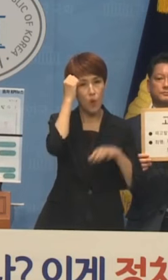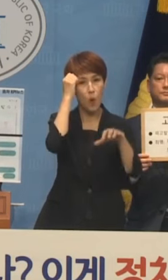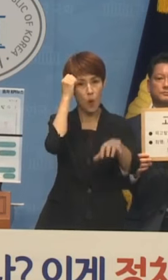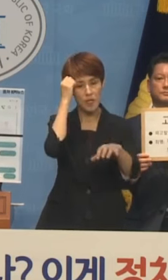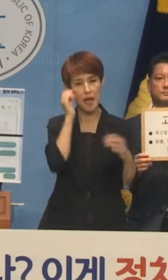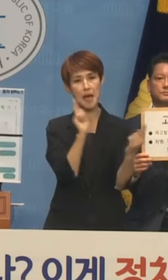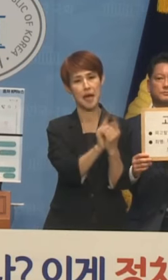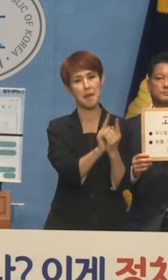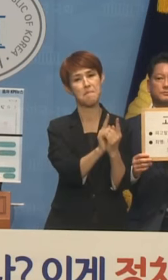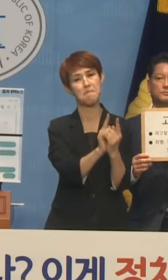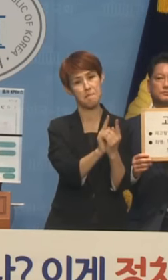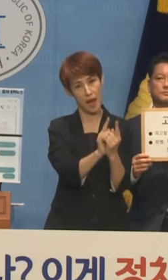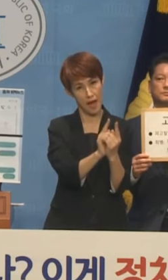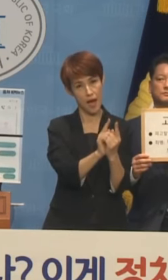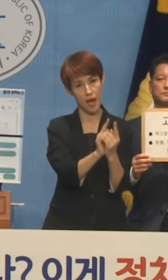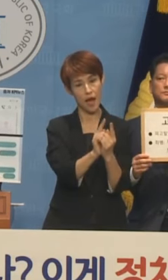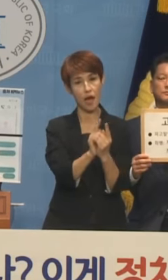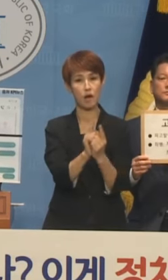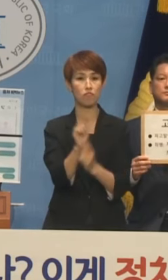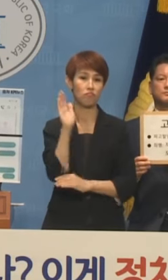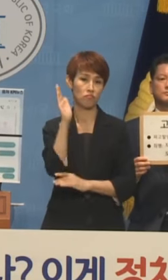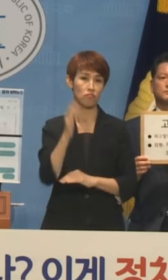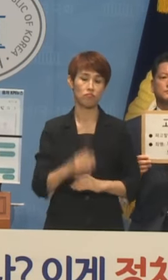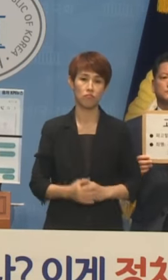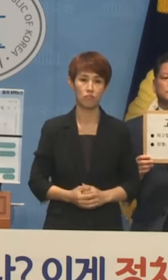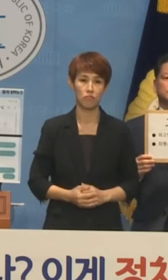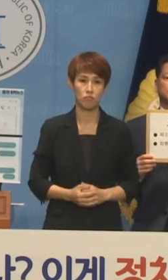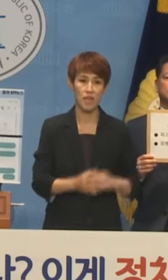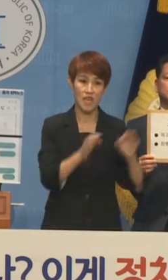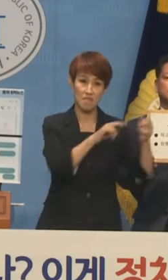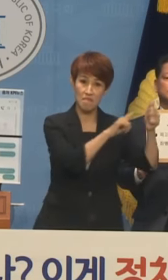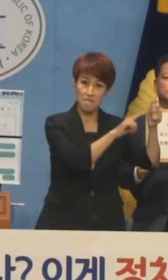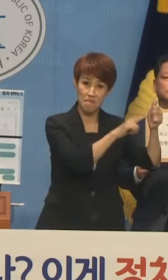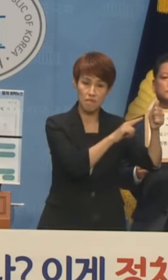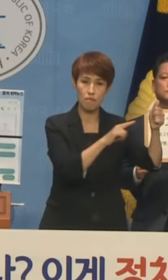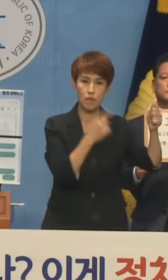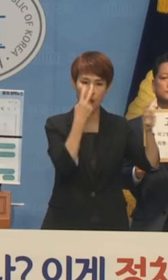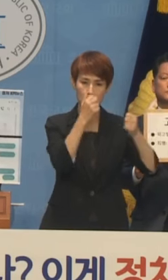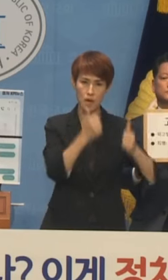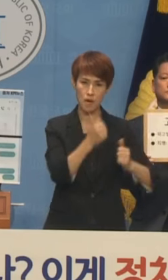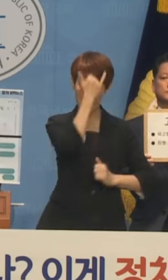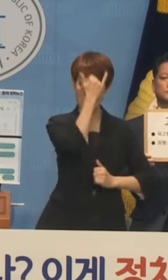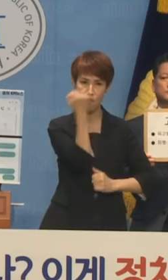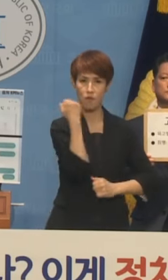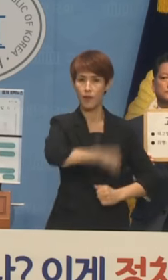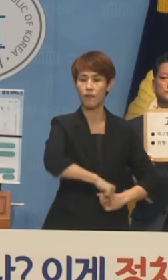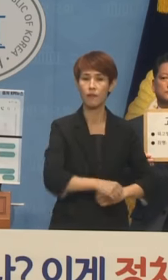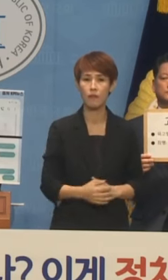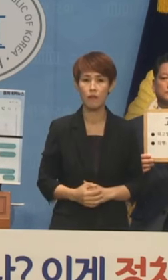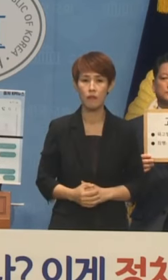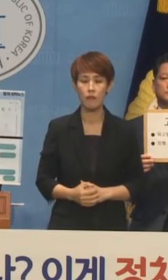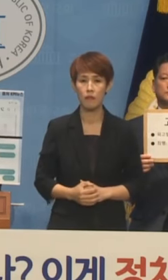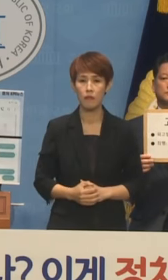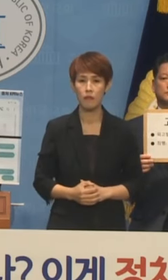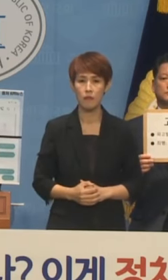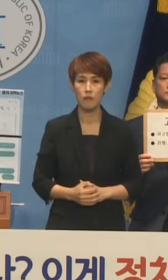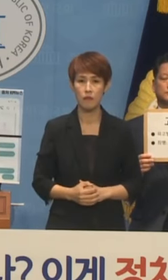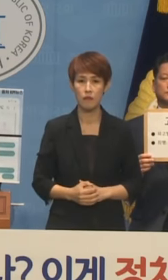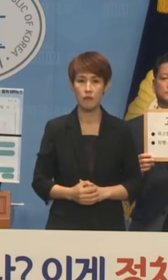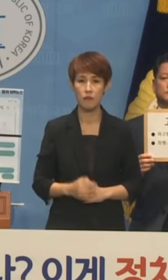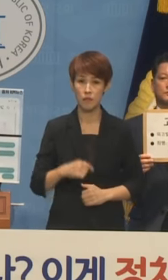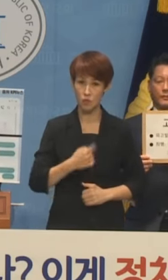만남을 가진 정황도 설명하고 있습니다. 김영철 검사는 검사윤리 강령을 위반했습니다. 서문에 나오듯